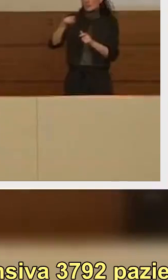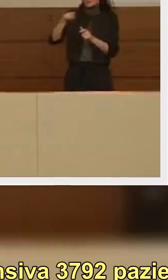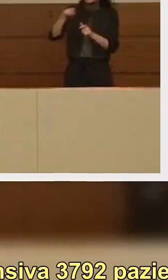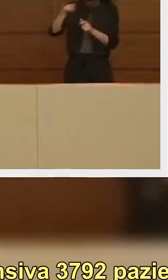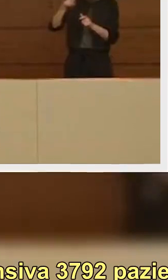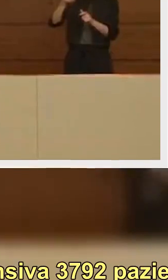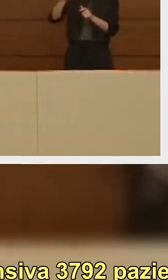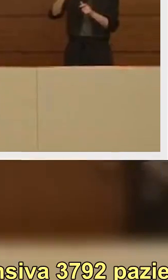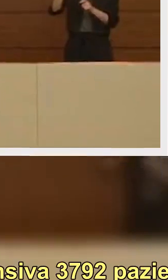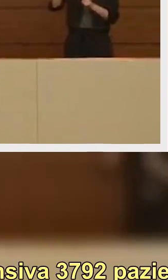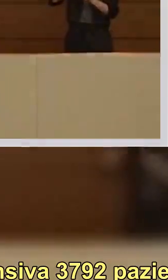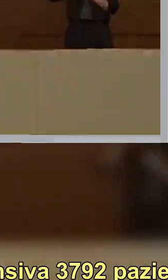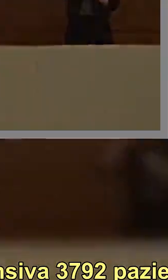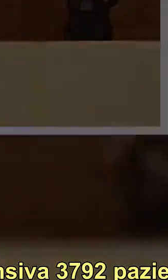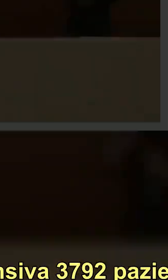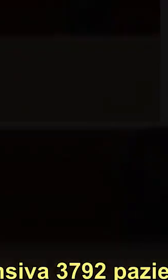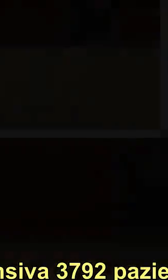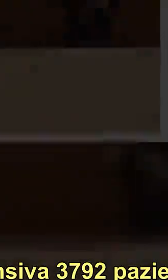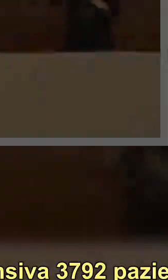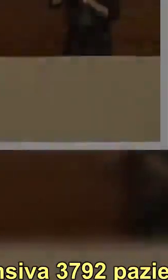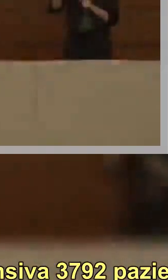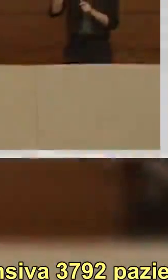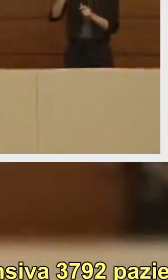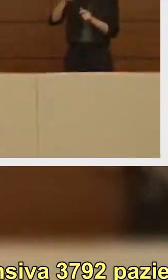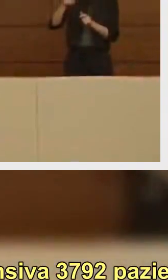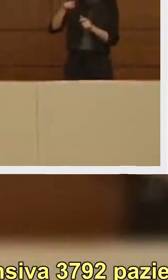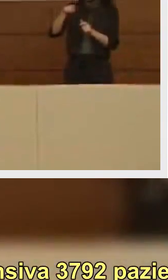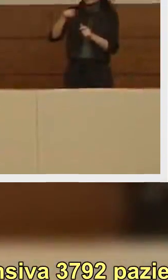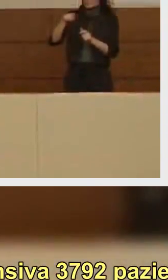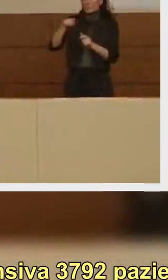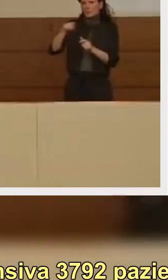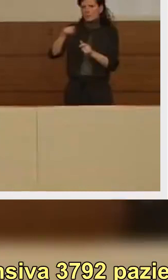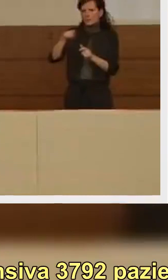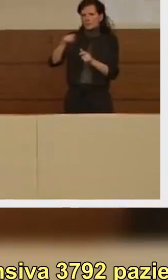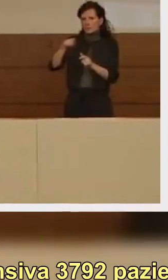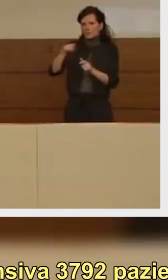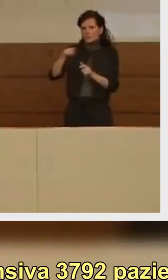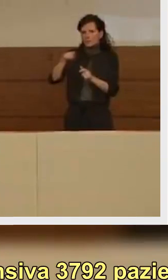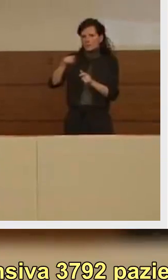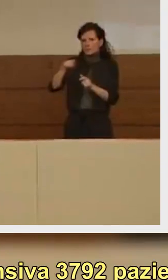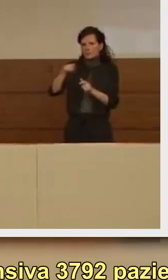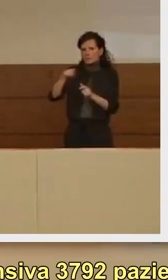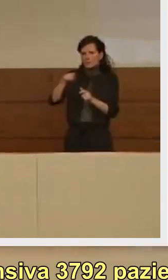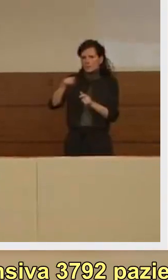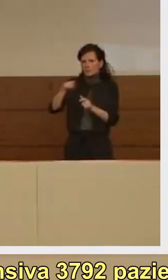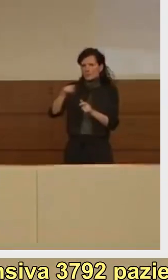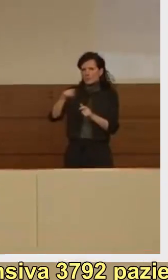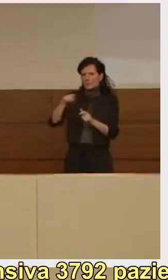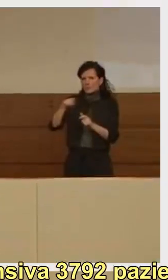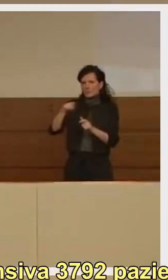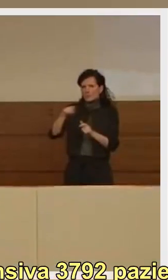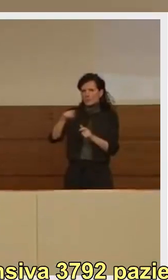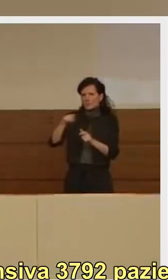ricoverati con sintomi è 28.718 persone, 258 meno nelle ultime 24 ore, mentre quelle